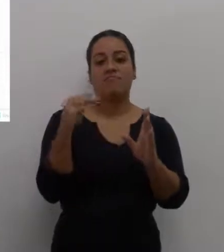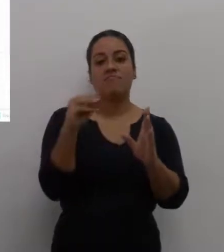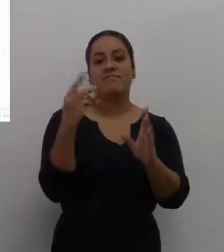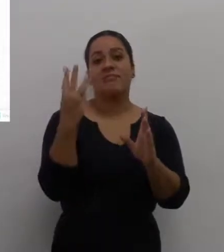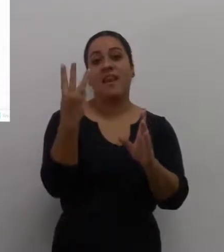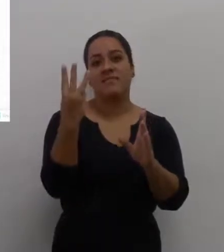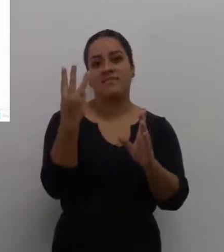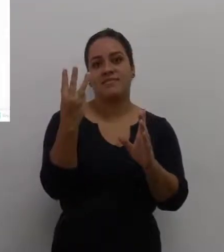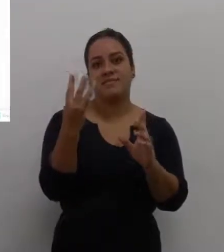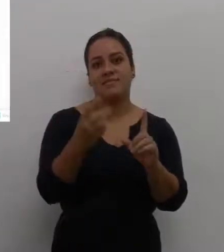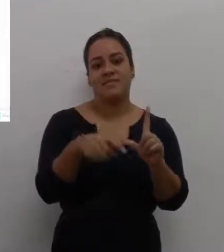mais 3.